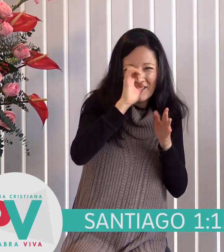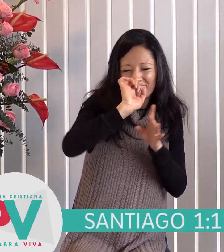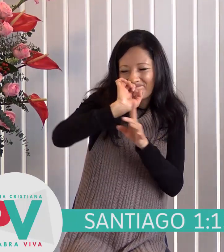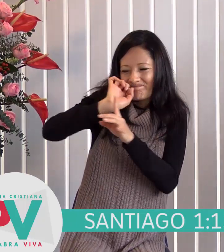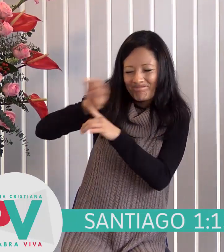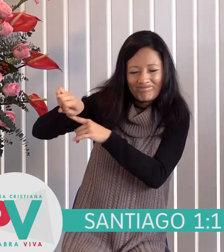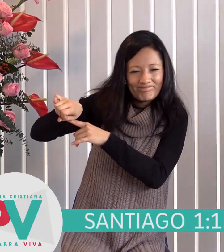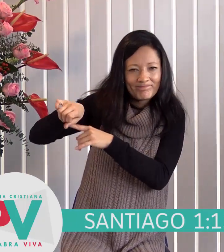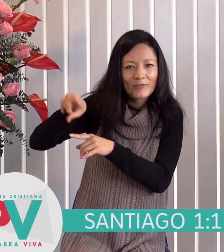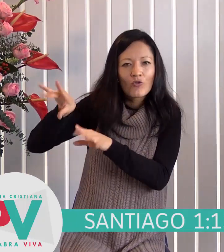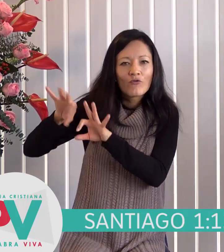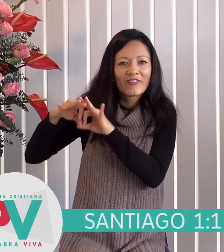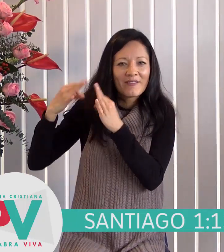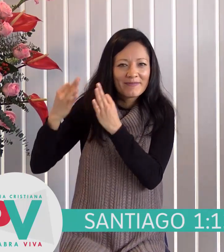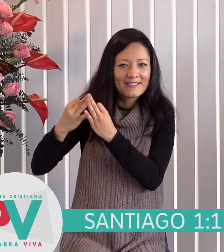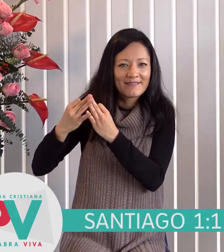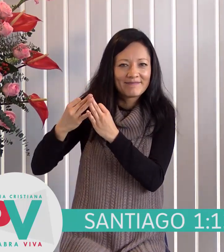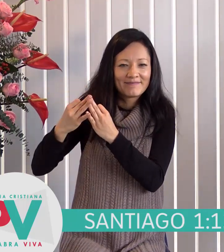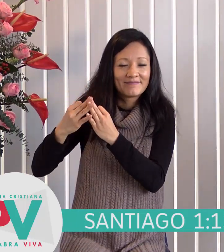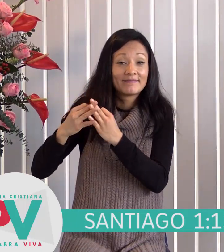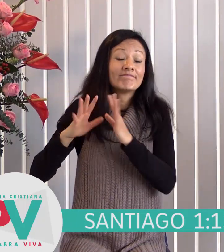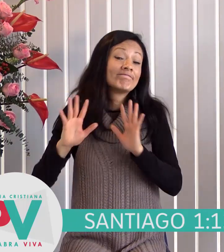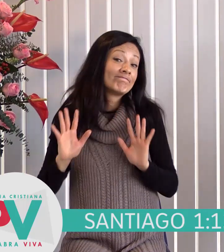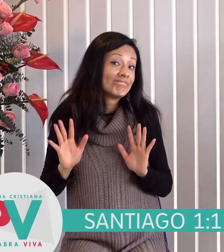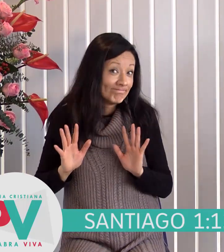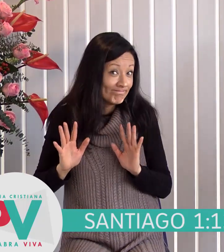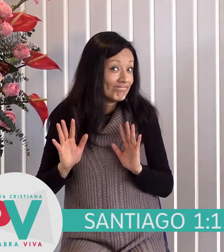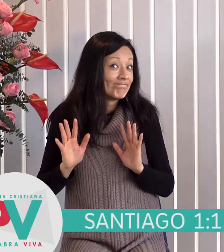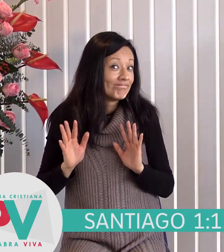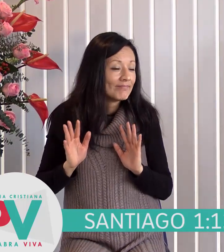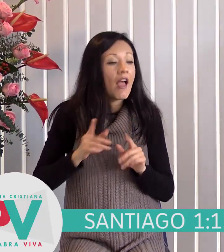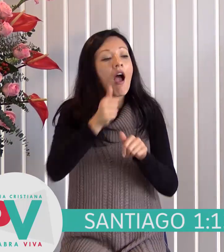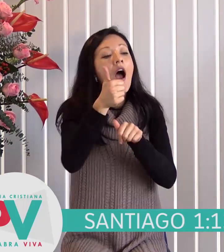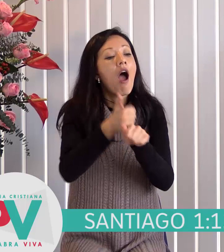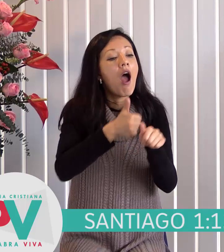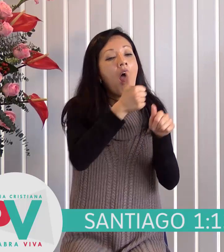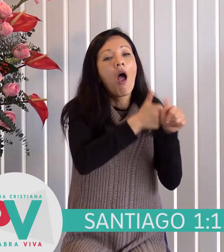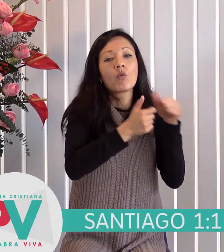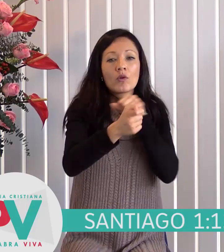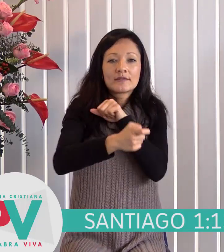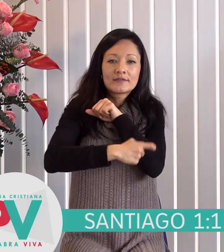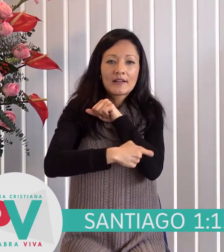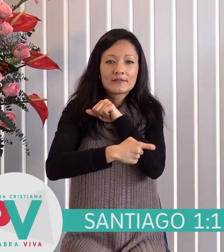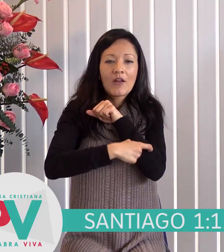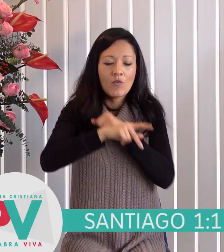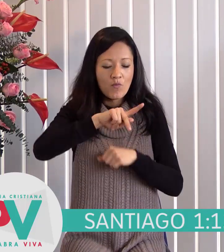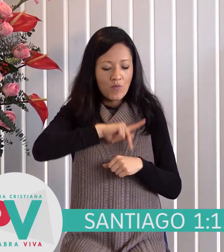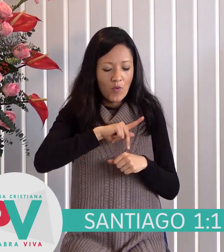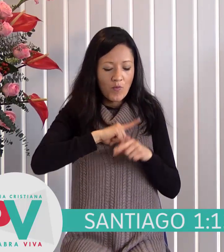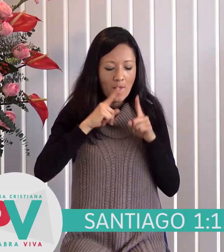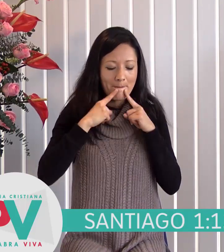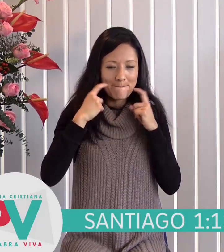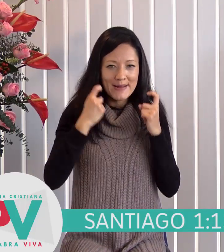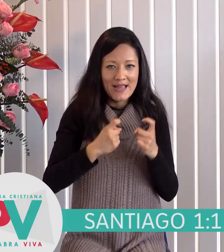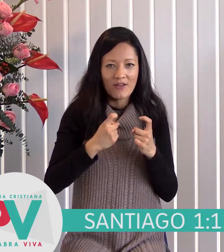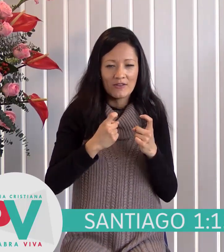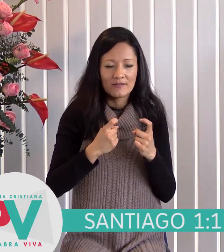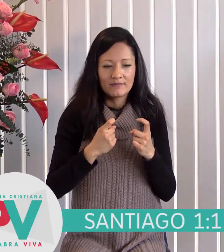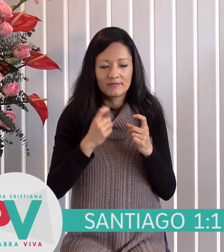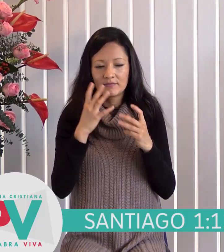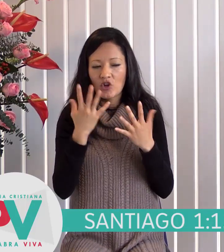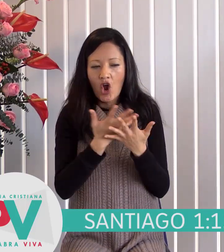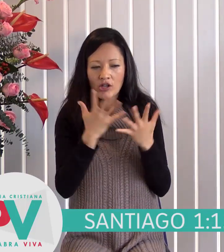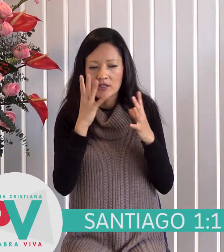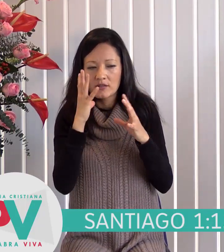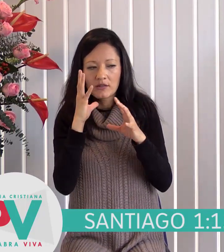Sino que cada uno es tentado cuando de su propia concupiscencia es atraído. Hay personas para que el